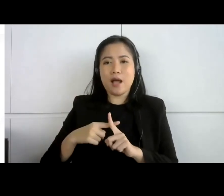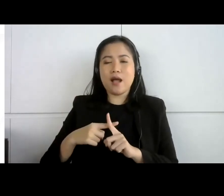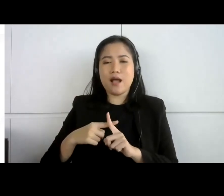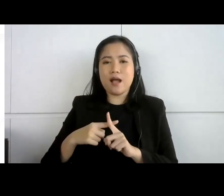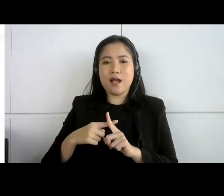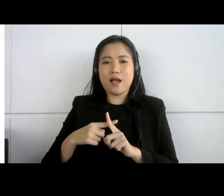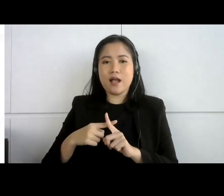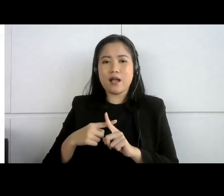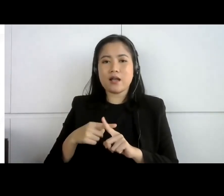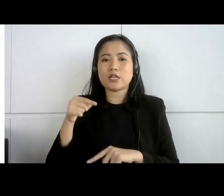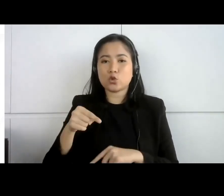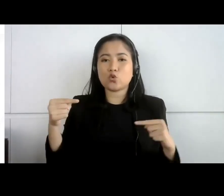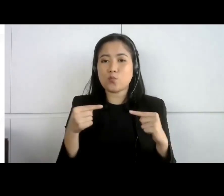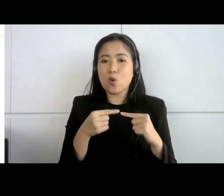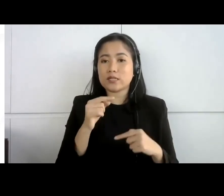karena kaitannya dengan